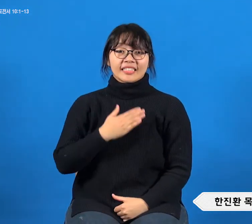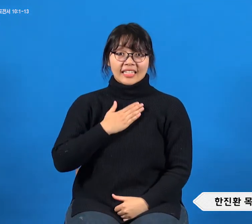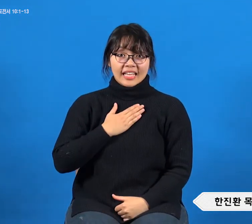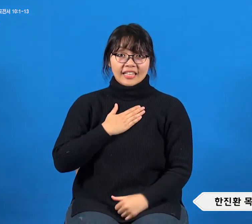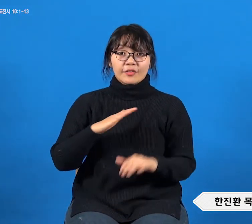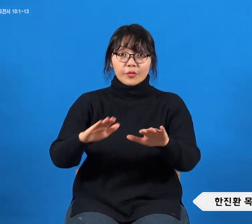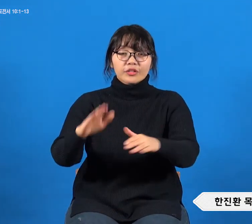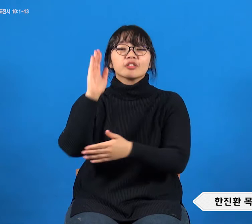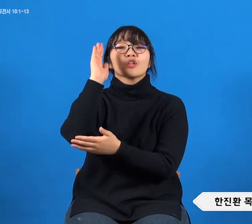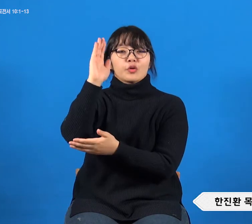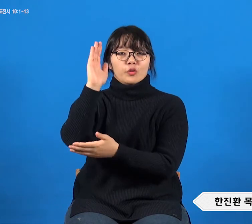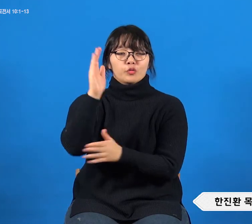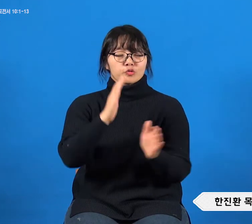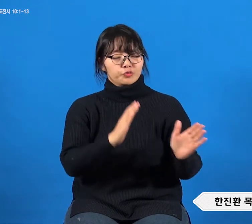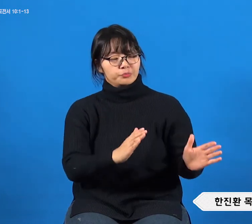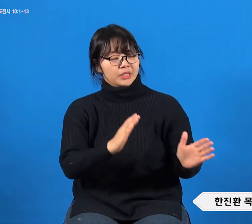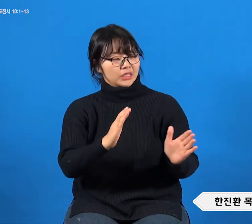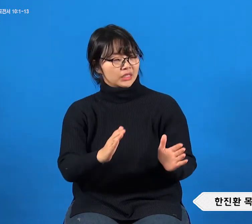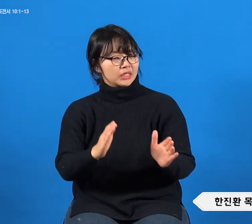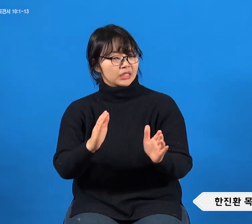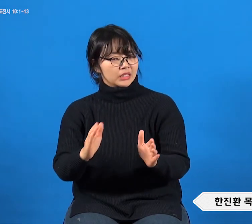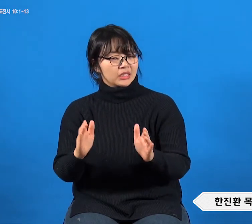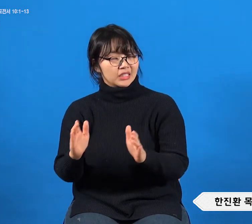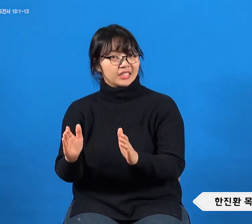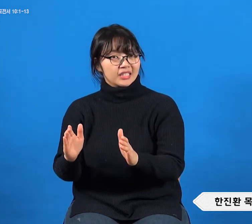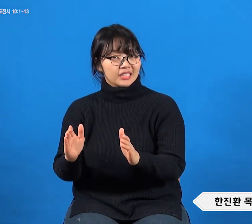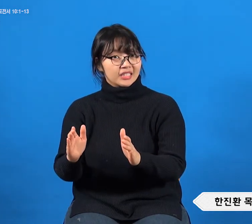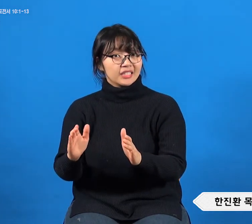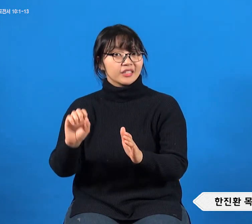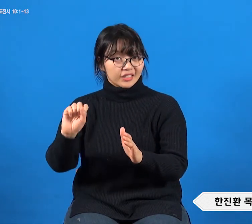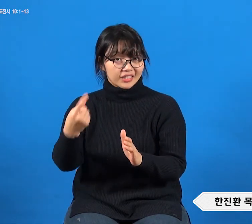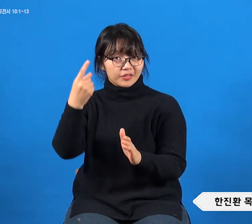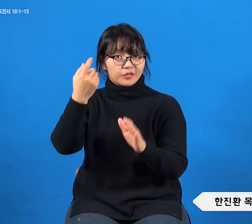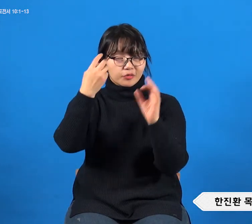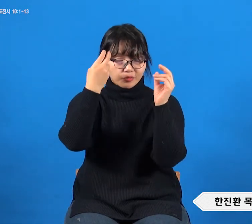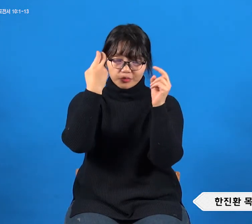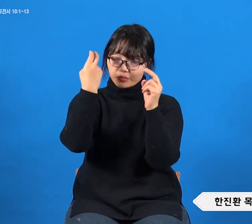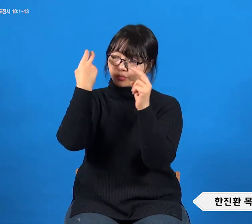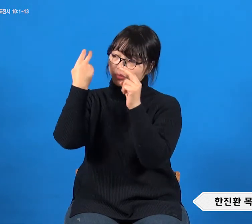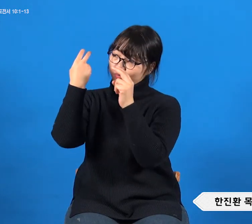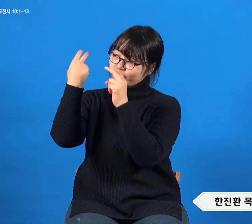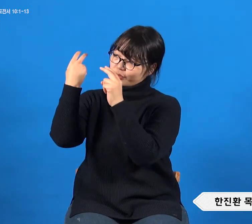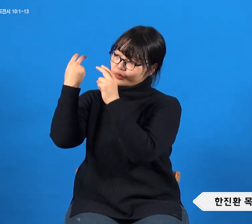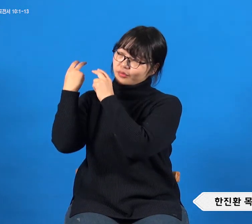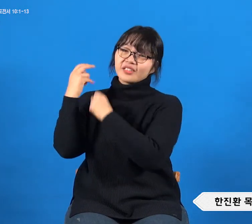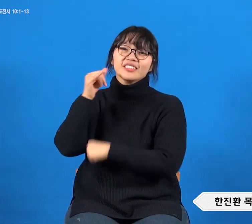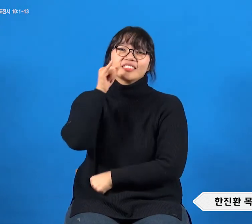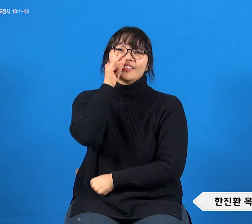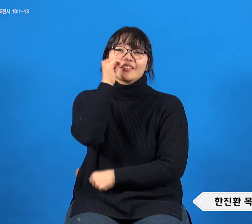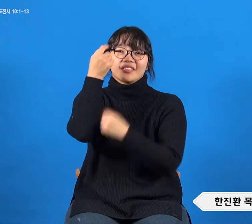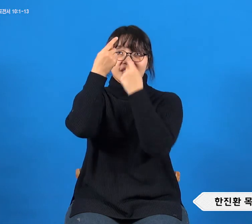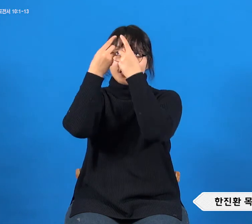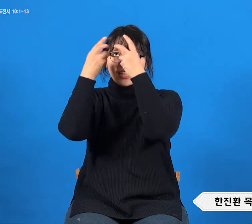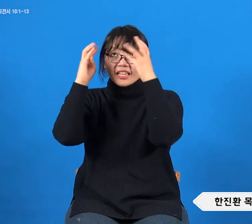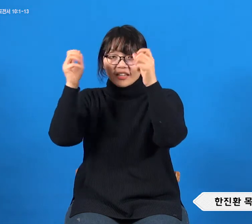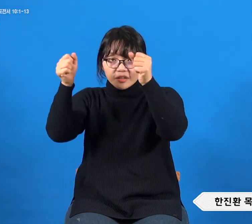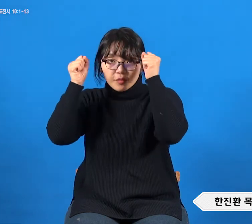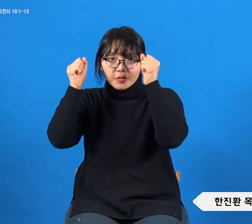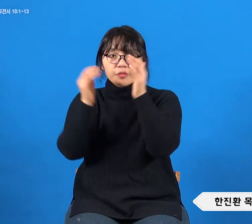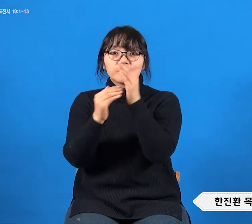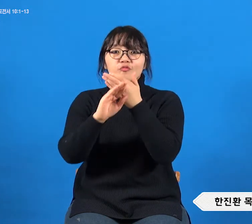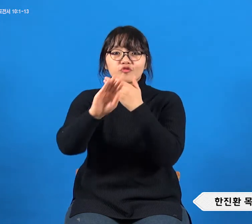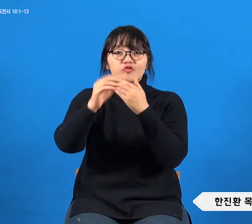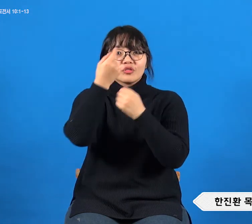저는 이 설교를 준비하면서 저의 지난 생을 한번 돌아보았습니다. 대학 졸업하고 신학교 가려고 할 때